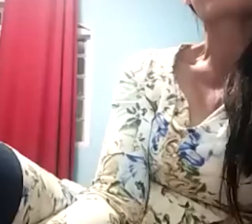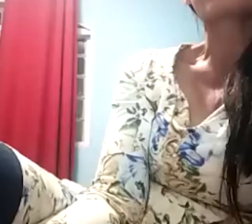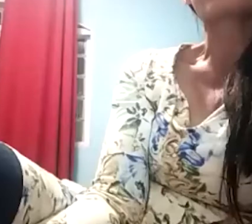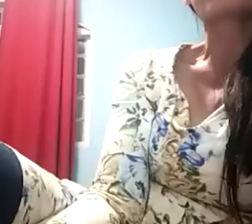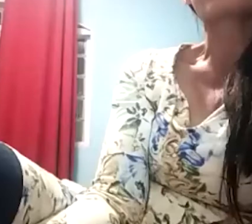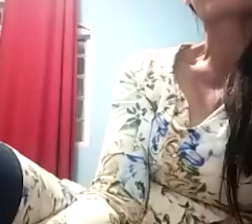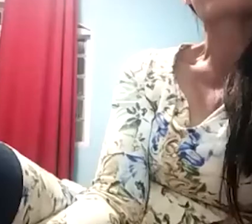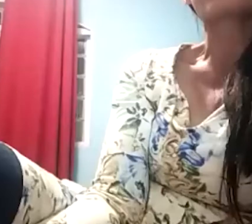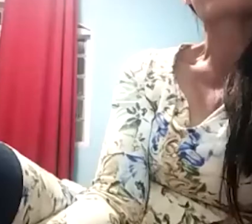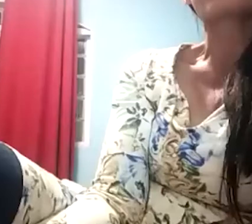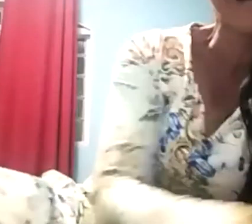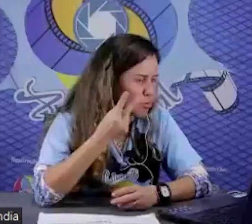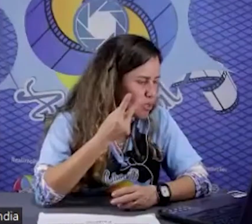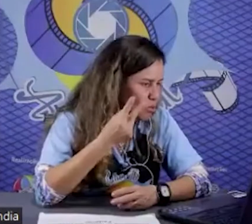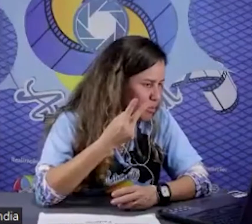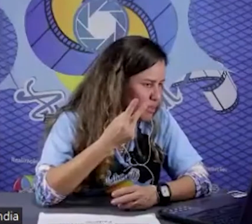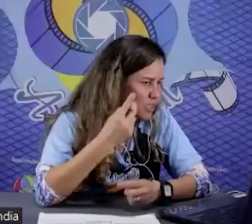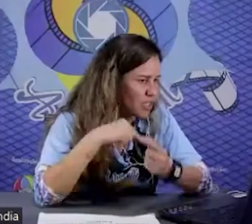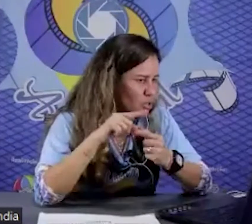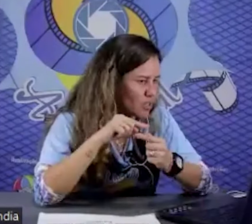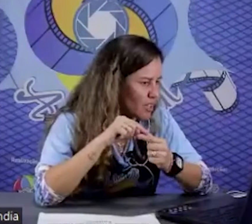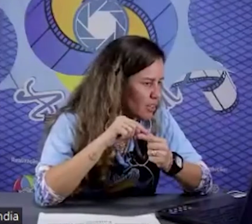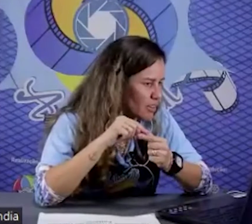ela. Cleiton, são 2 turmas e você é de outra?